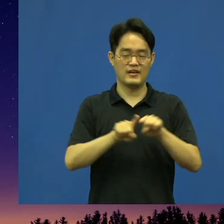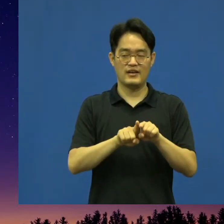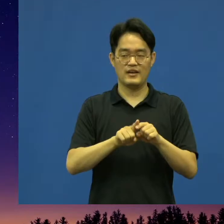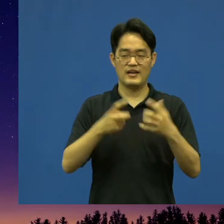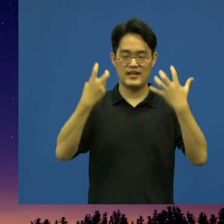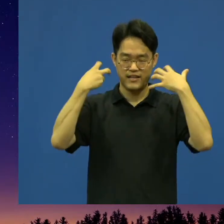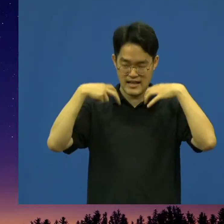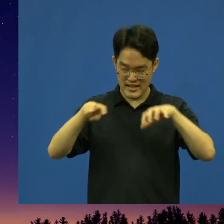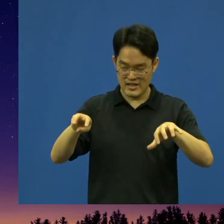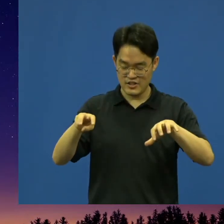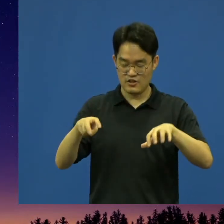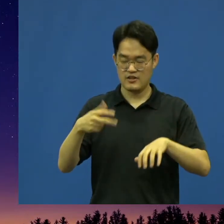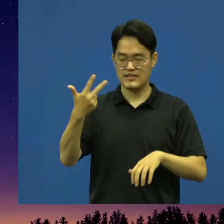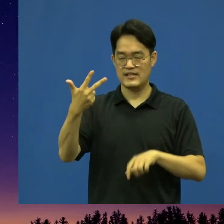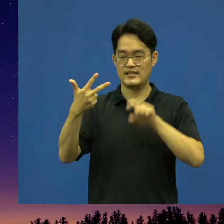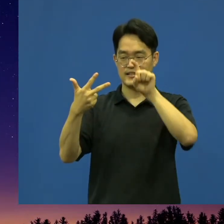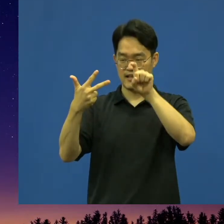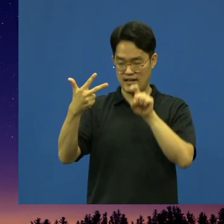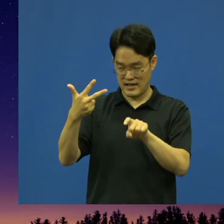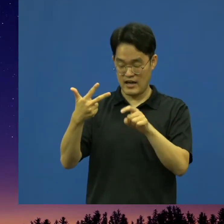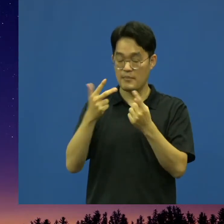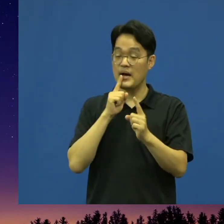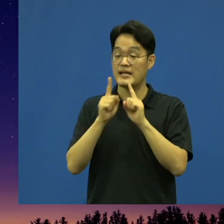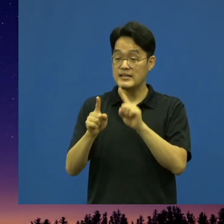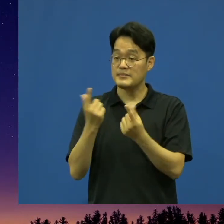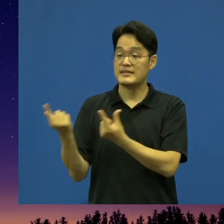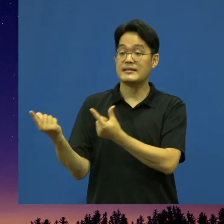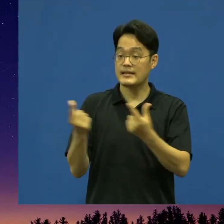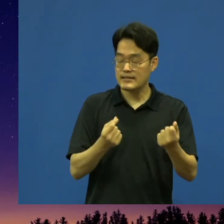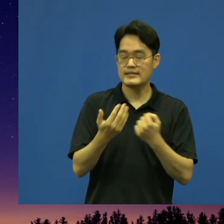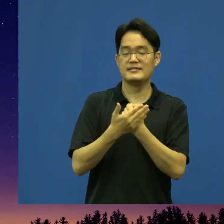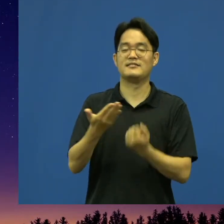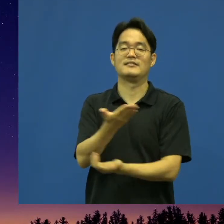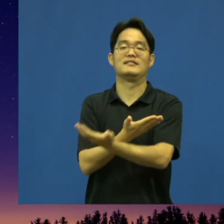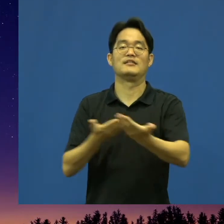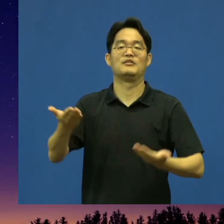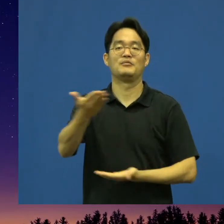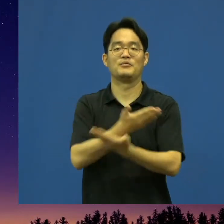7장 한번 같이 생각해 보려고 그래요.